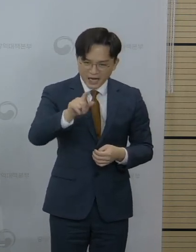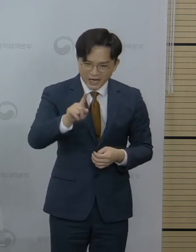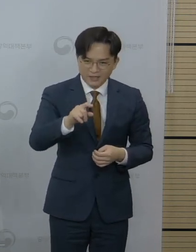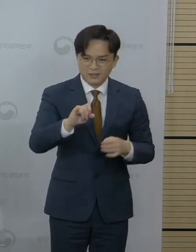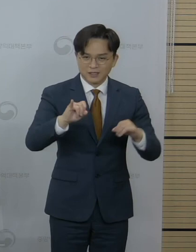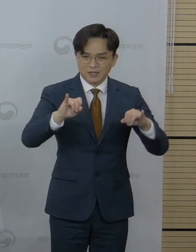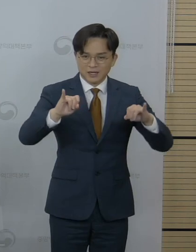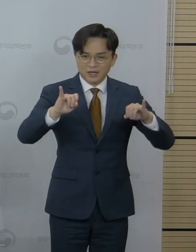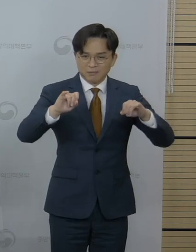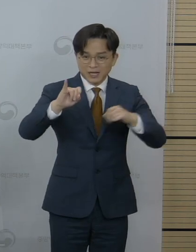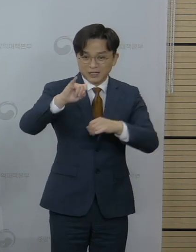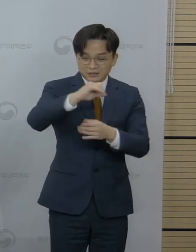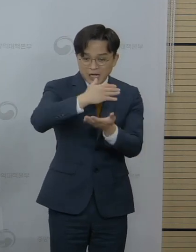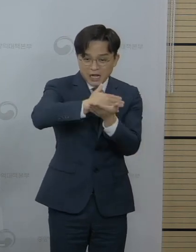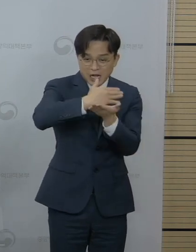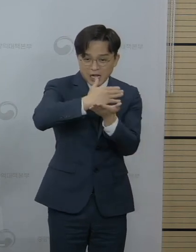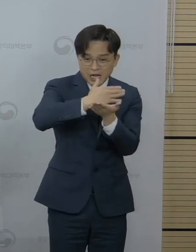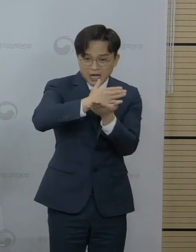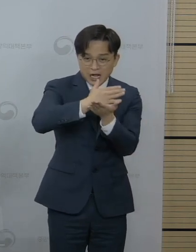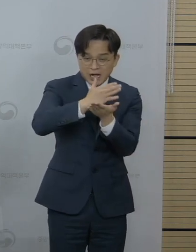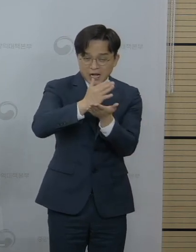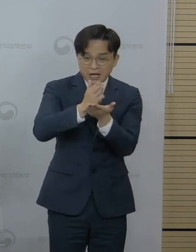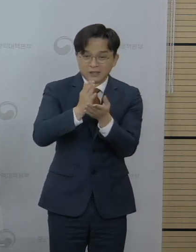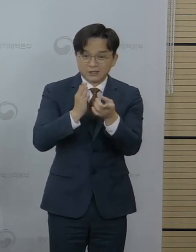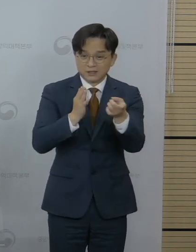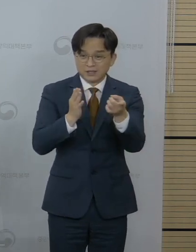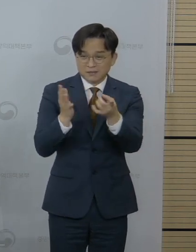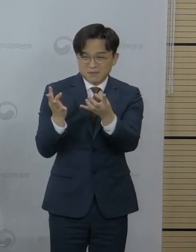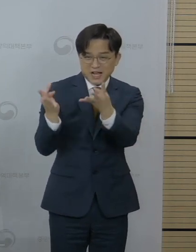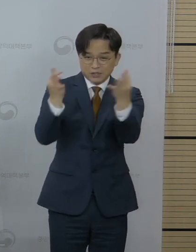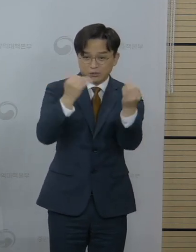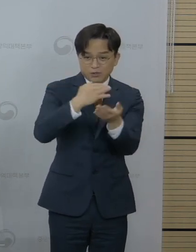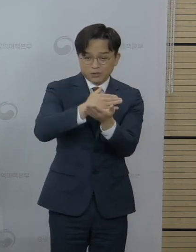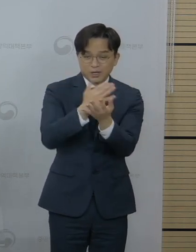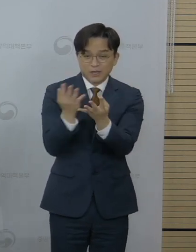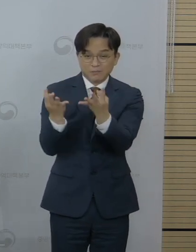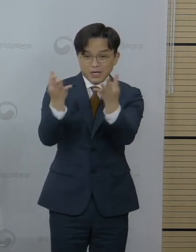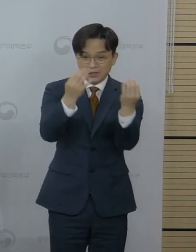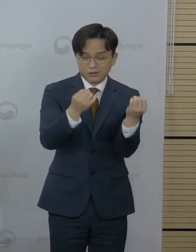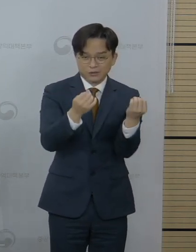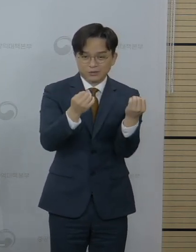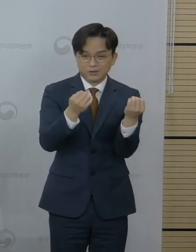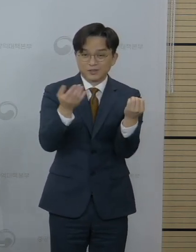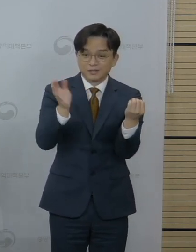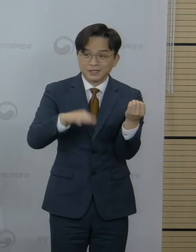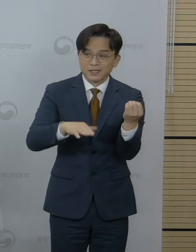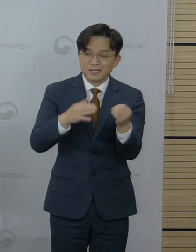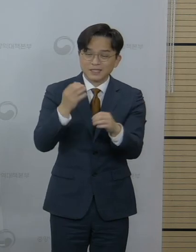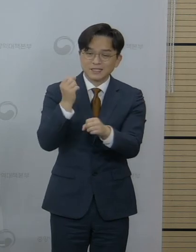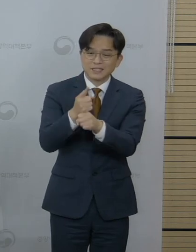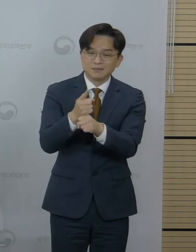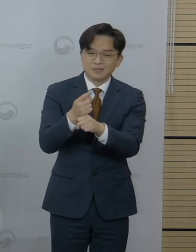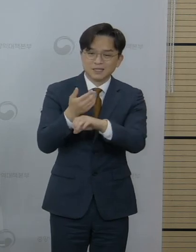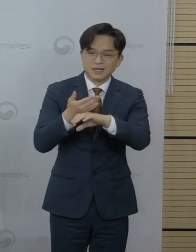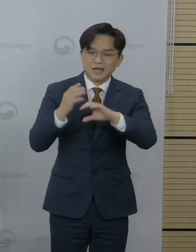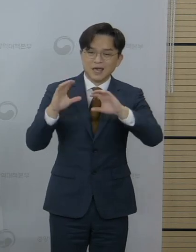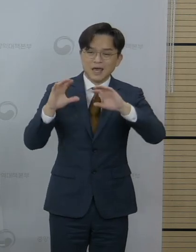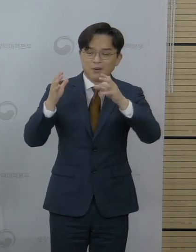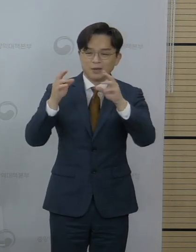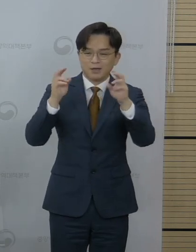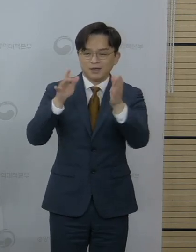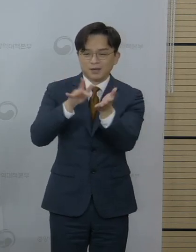위한 축적의 기술이 또 그러한 시간 거기에 투입된 인력들이 확보되어 있는 상황이기 때문에